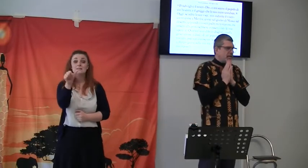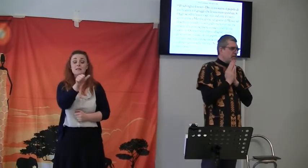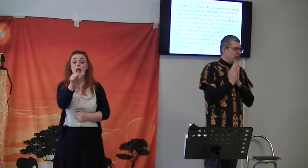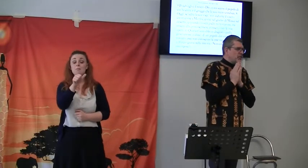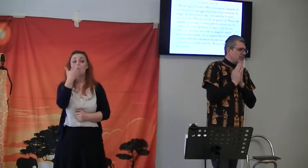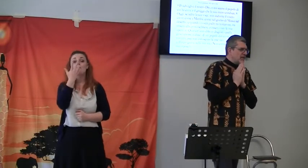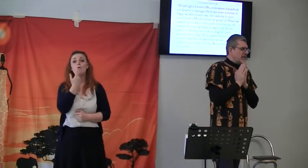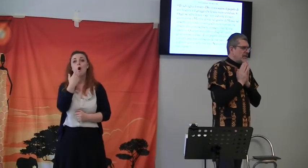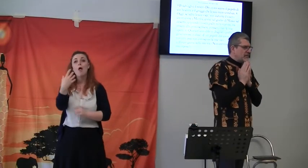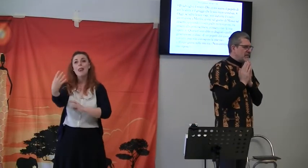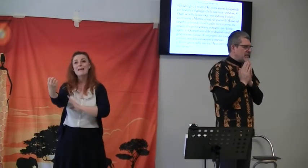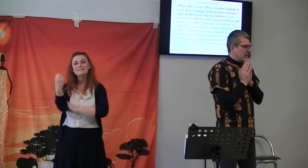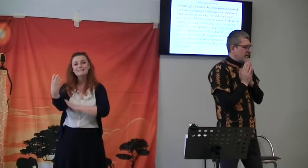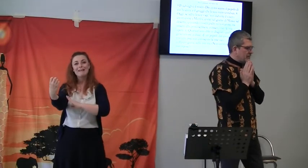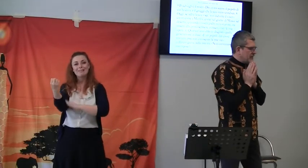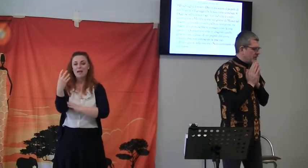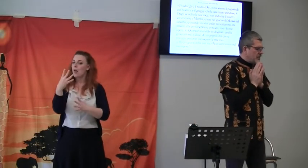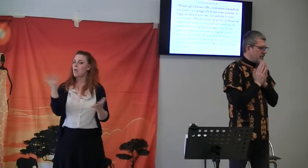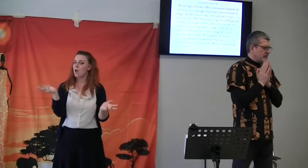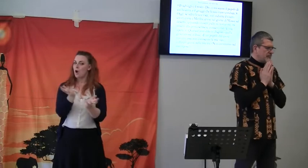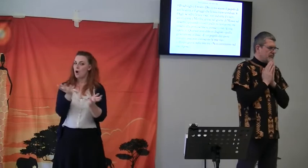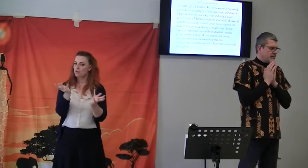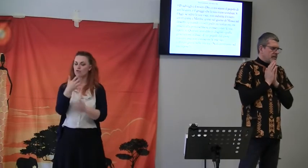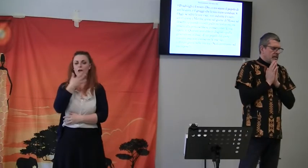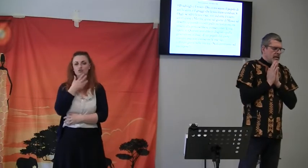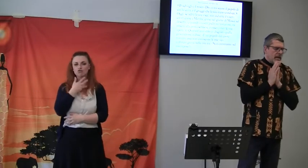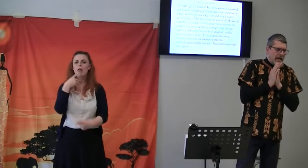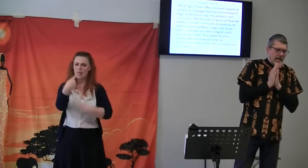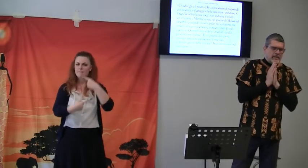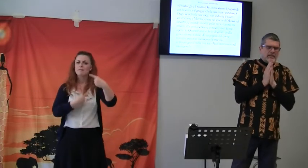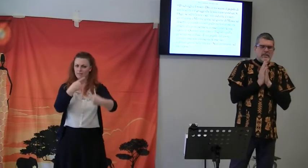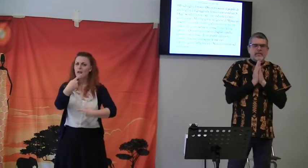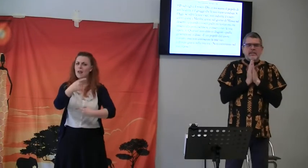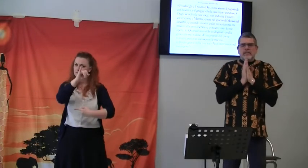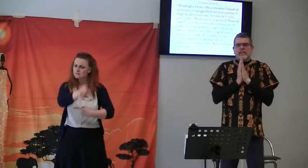che il rimedio per la lamentazione è